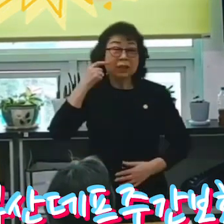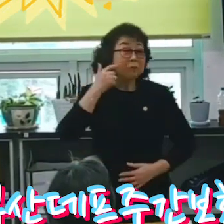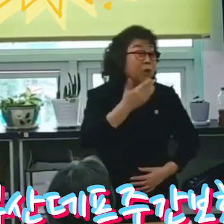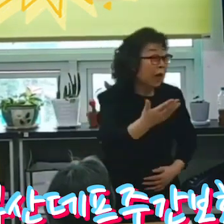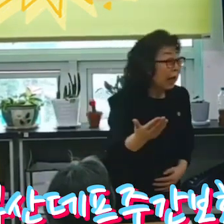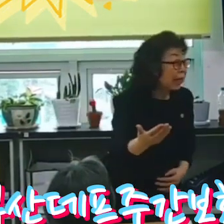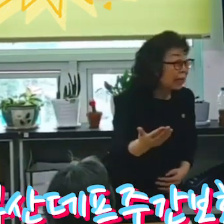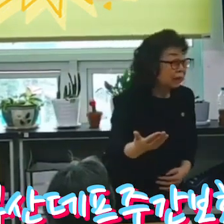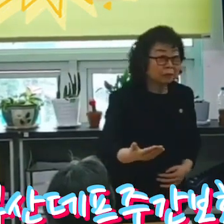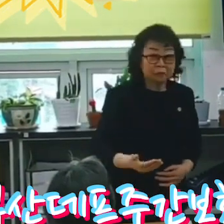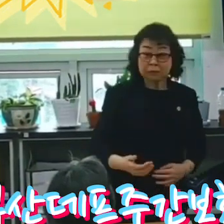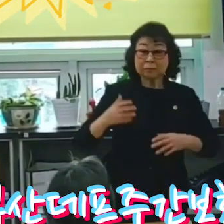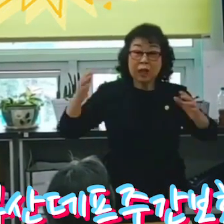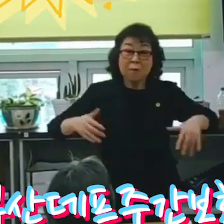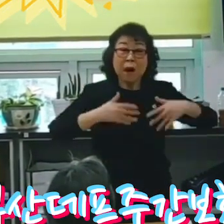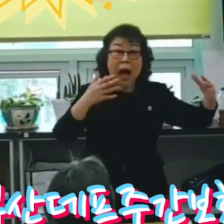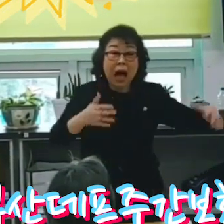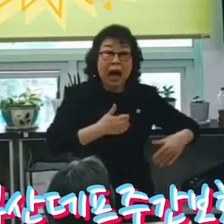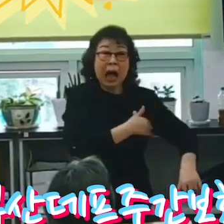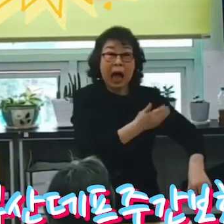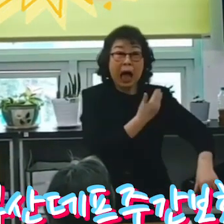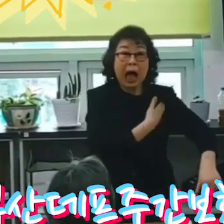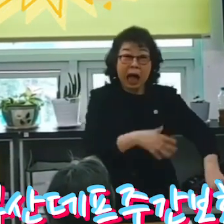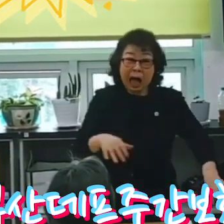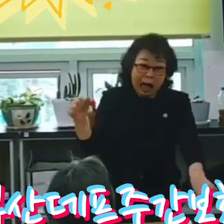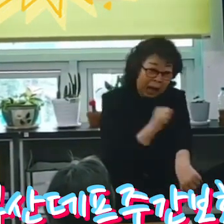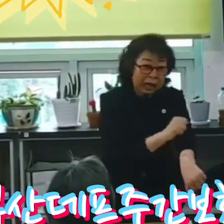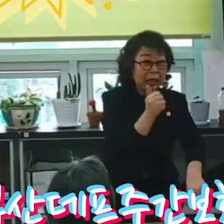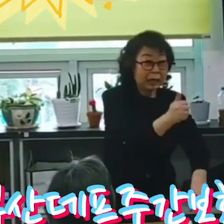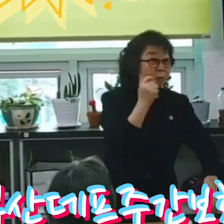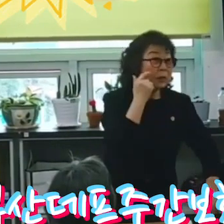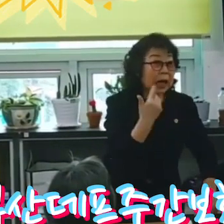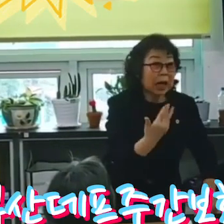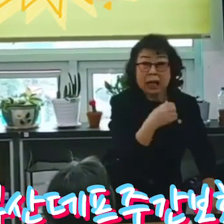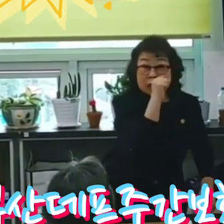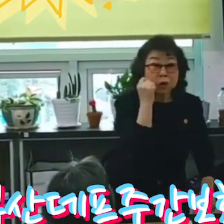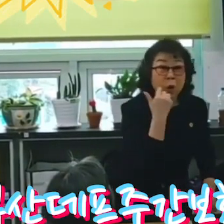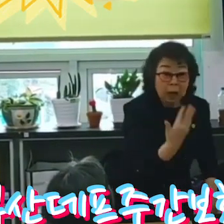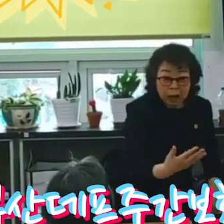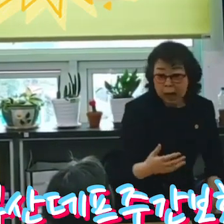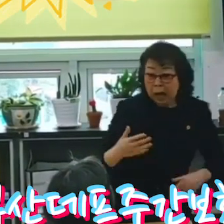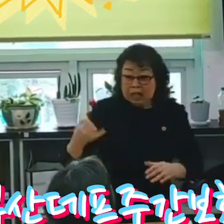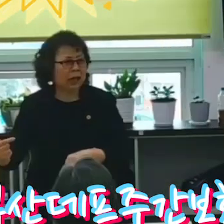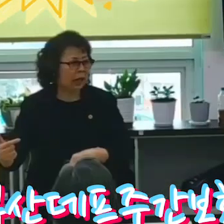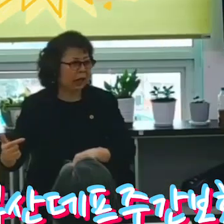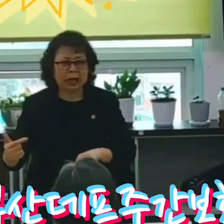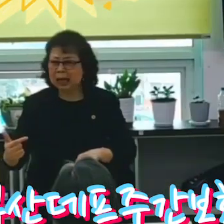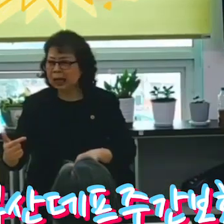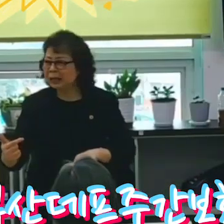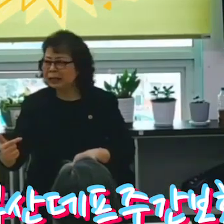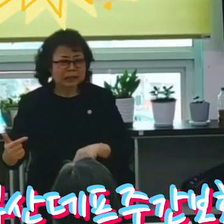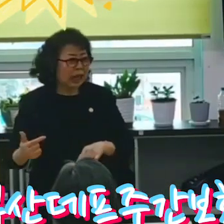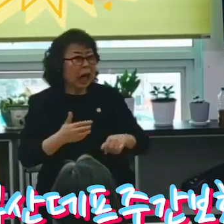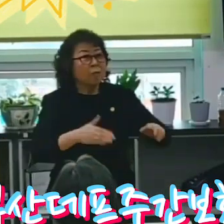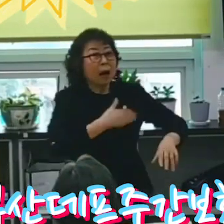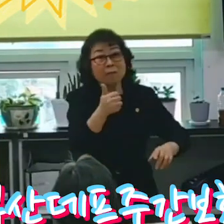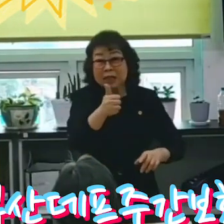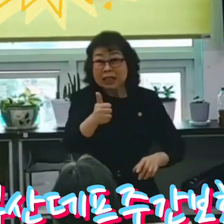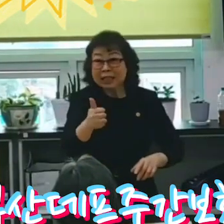드리겠습니다. 바람 핀 사람이 잘못이 클까요? 바람 피우게 한 사람이 잘못이 클까요? 예. 근데 바람 핀